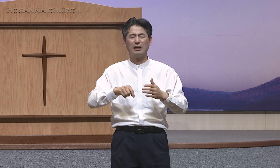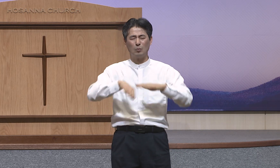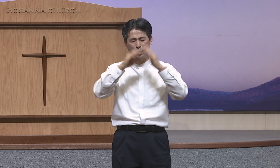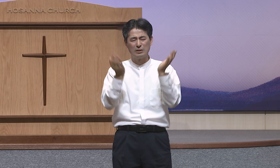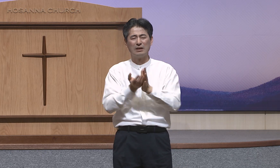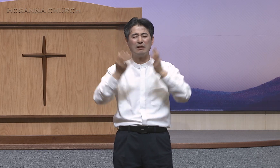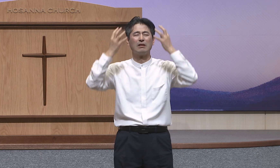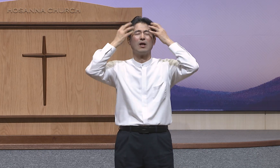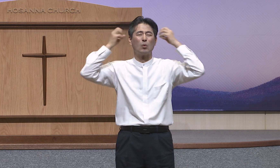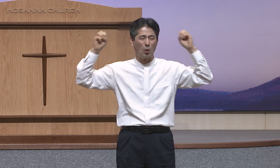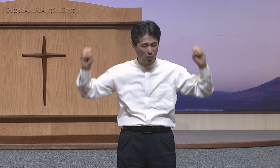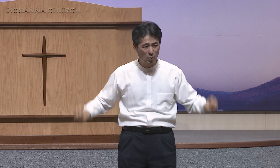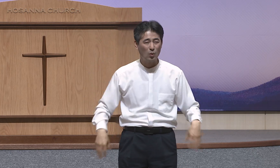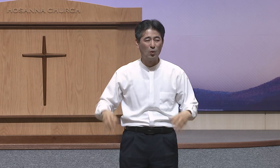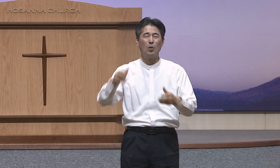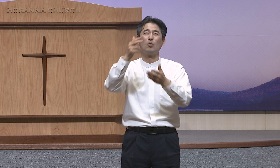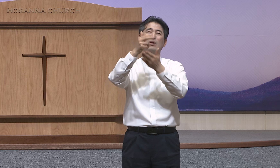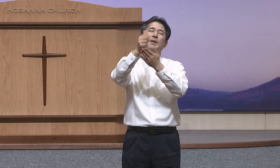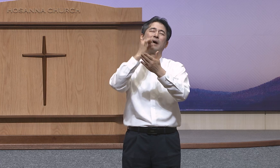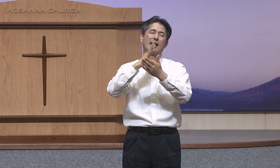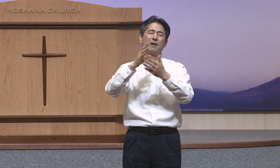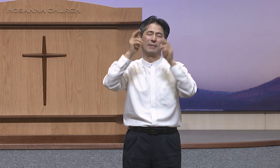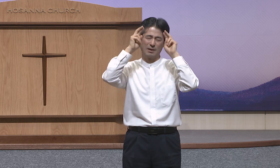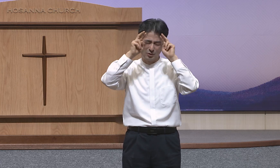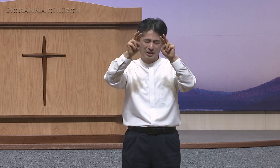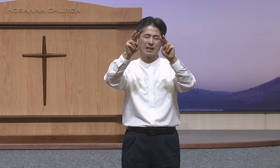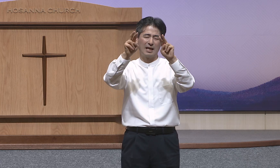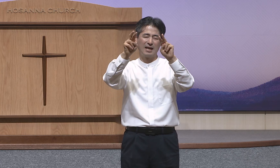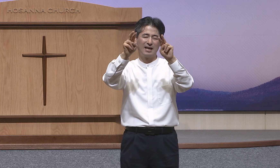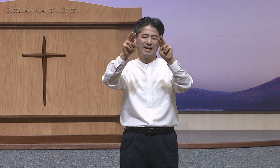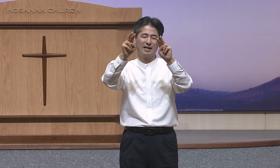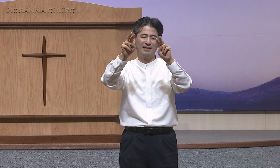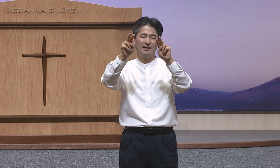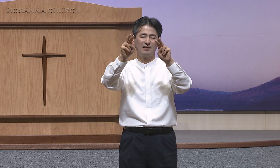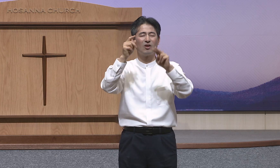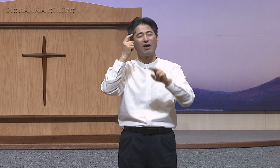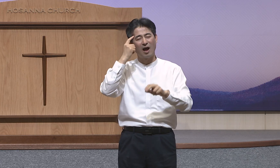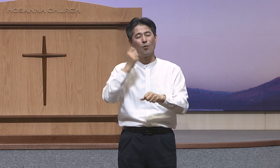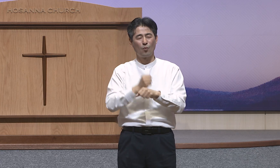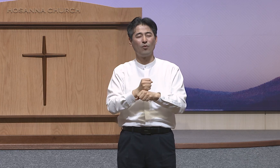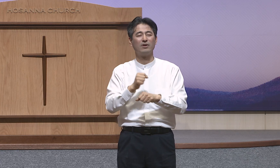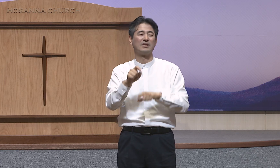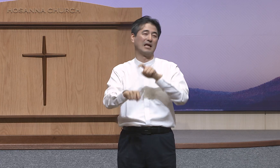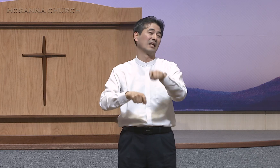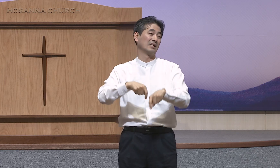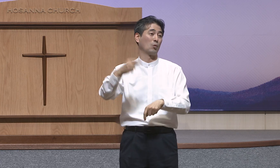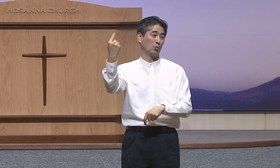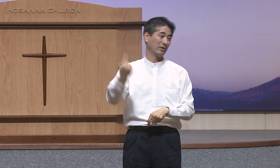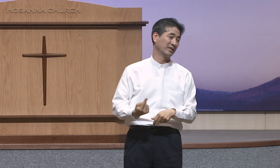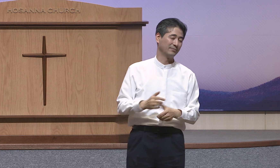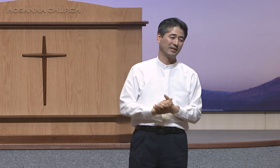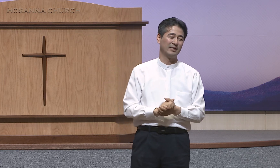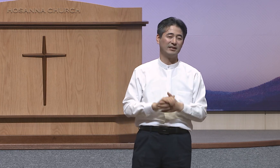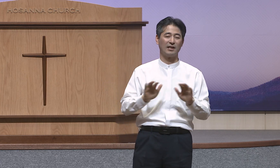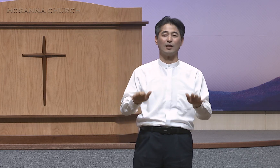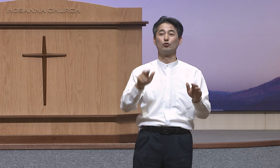들면서 모든 것을 내려놓고 주님만 바라보며 나아가겠다라는 생각으로 지금까지